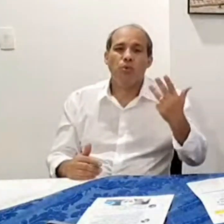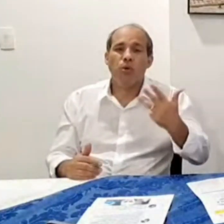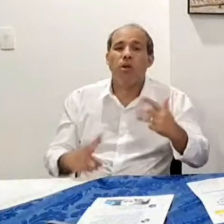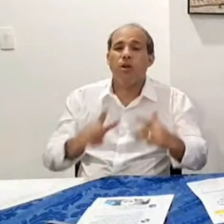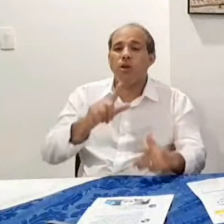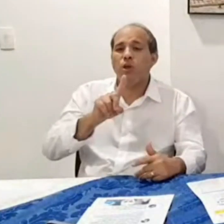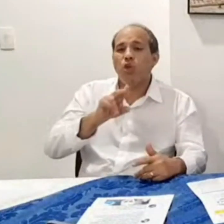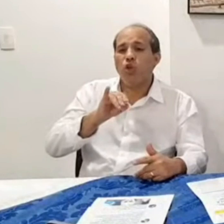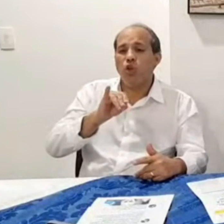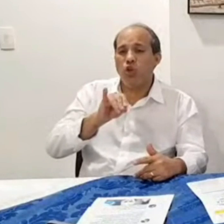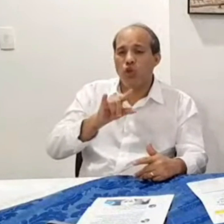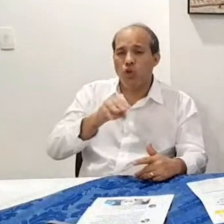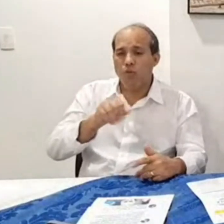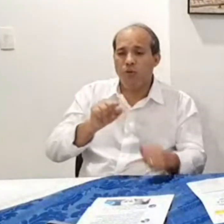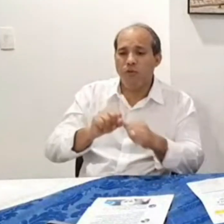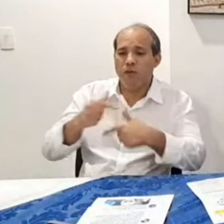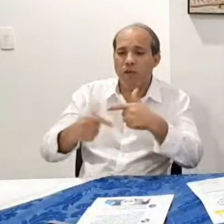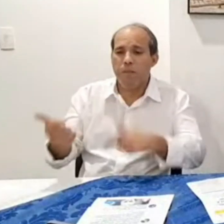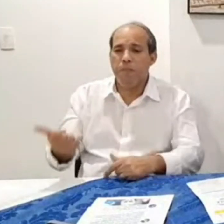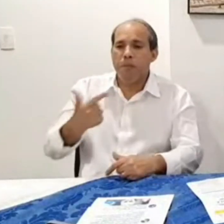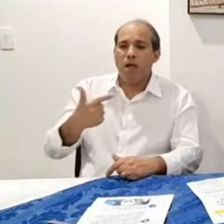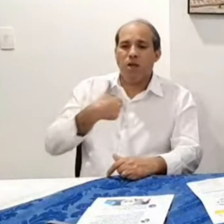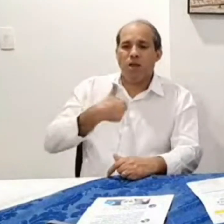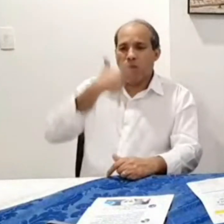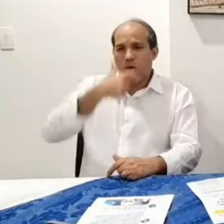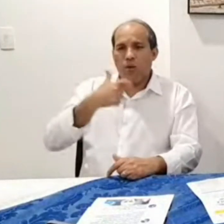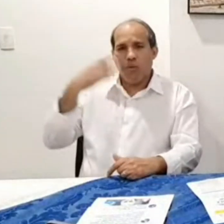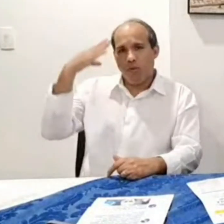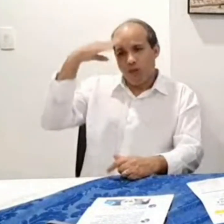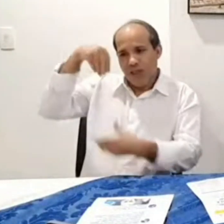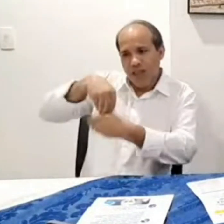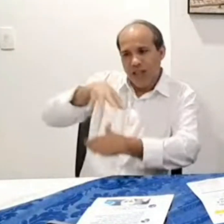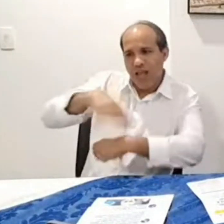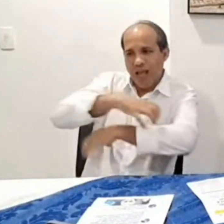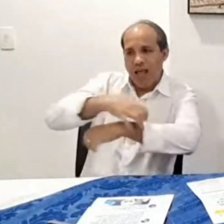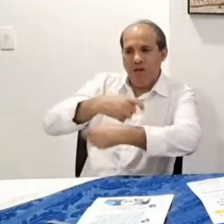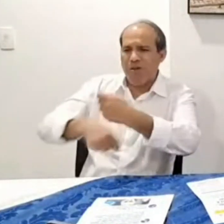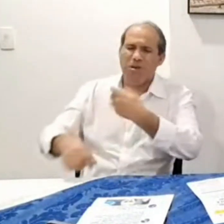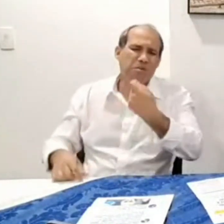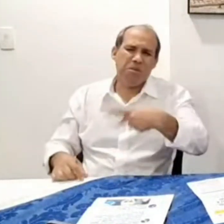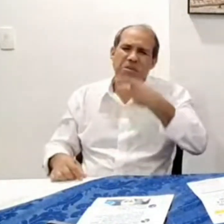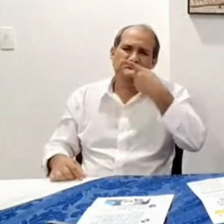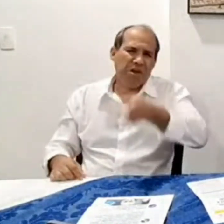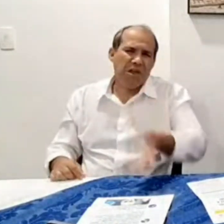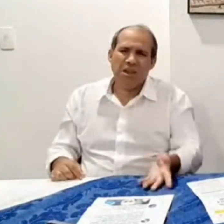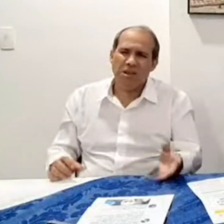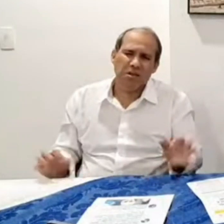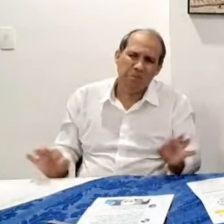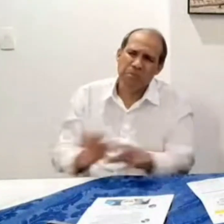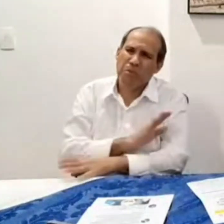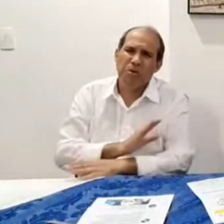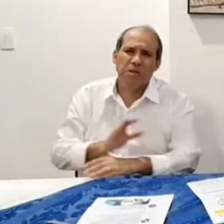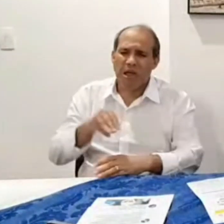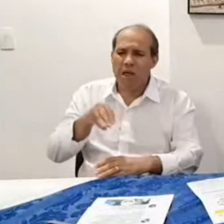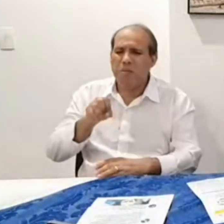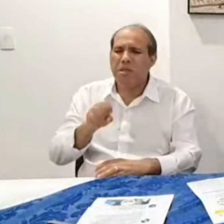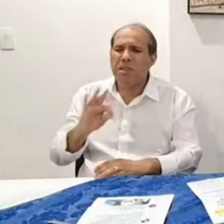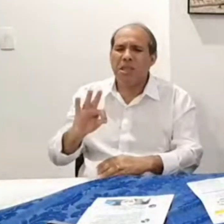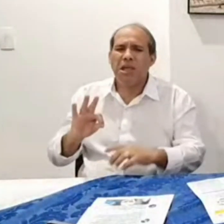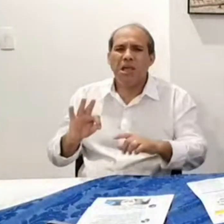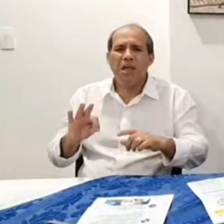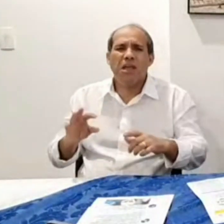mais que Bolsonaro para o agronegócio. Eu não vou nem discutir isso aqui. Eu acho que tem várias matérias aqui sobre ações do MST em